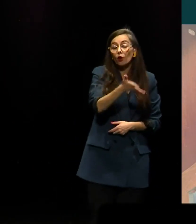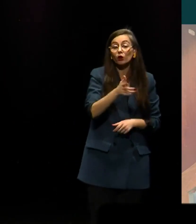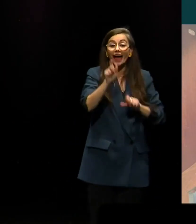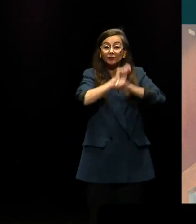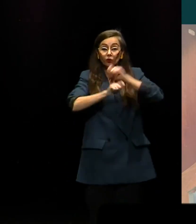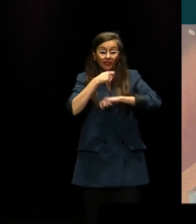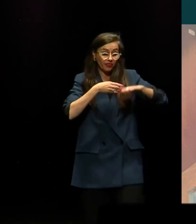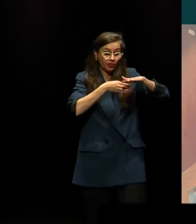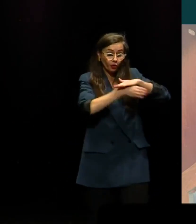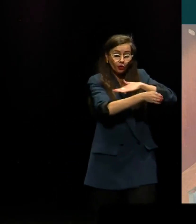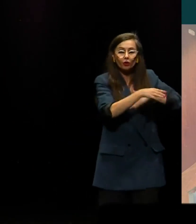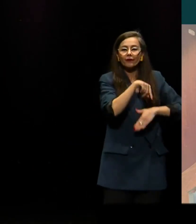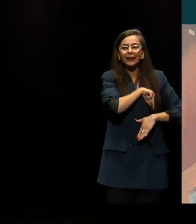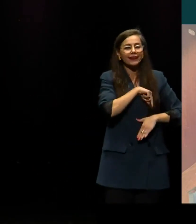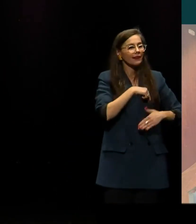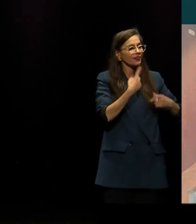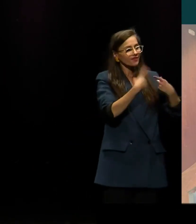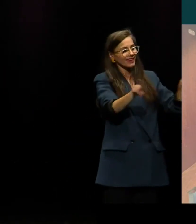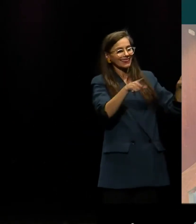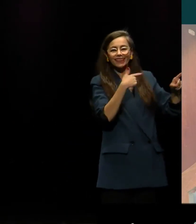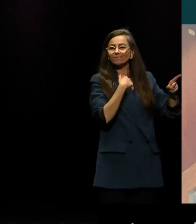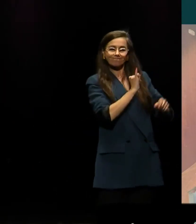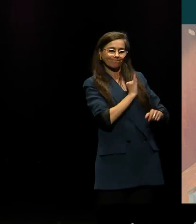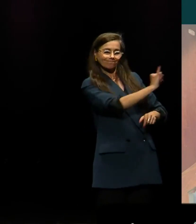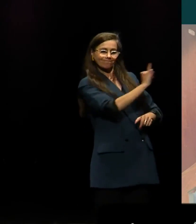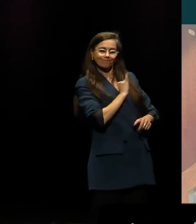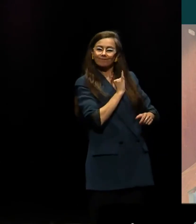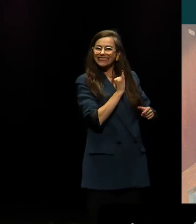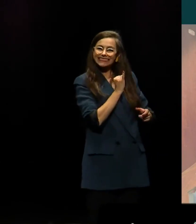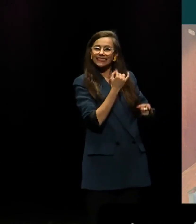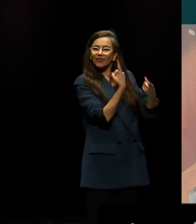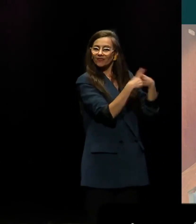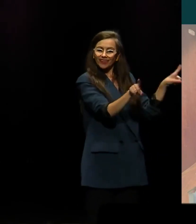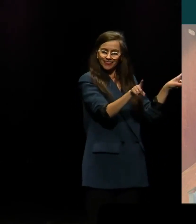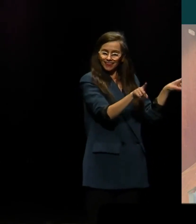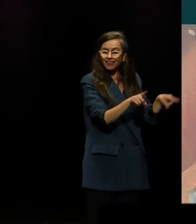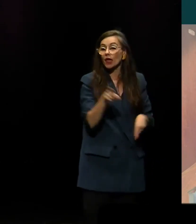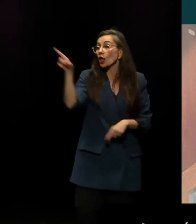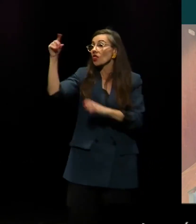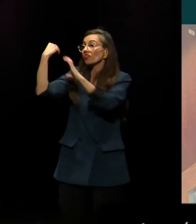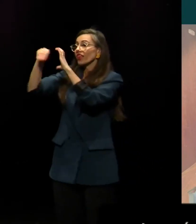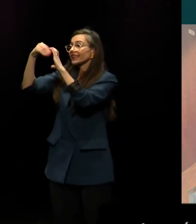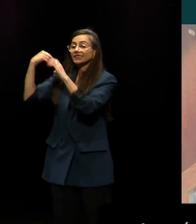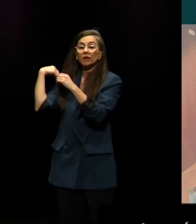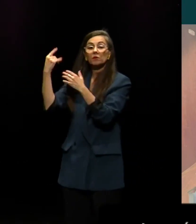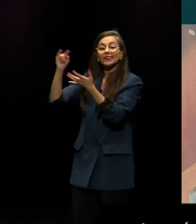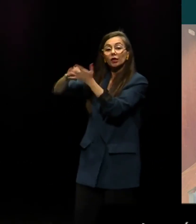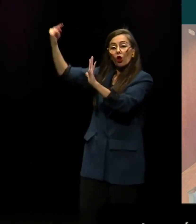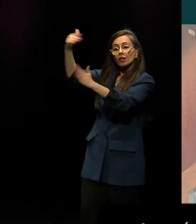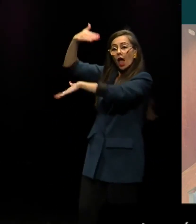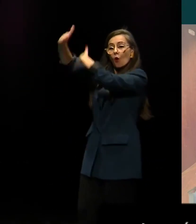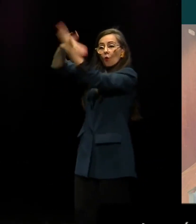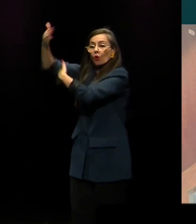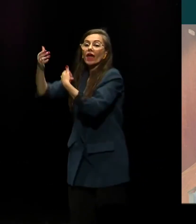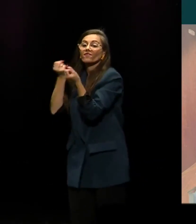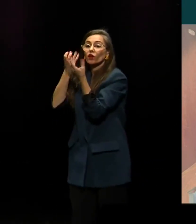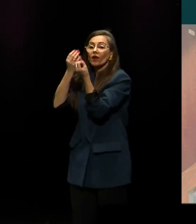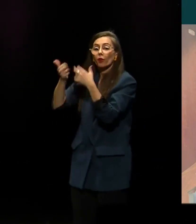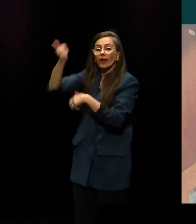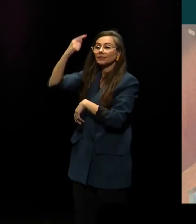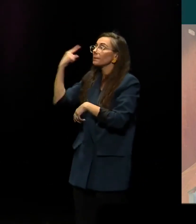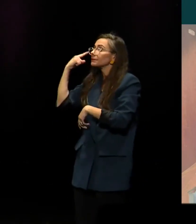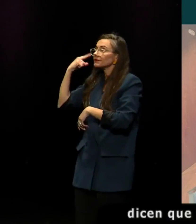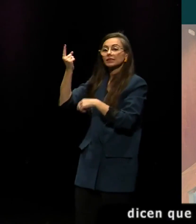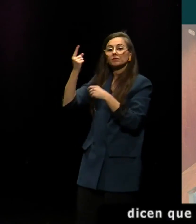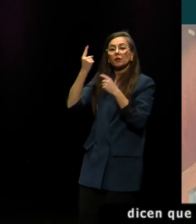muy sencilla. Comentaban: es que cuando llegamos a las asociaciones me siento diferente, no me siento tan